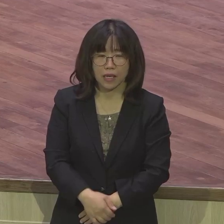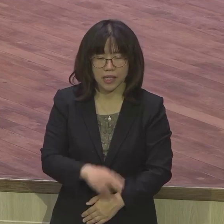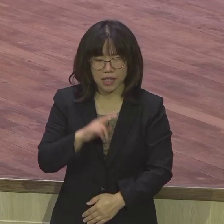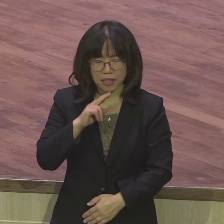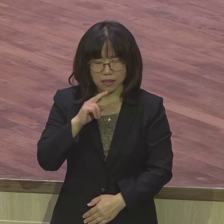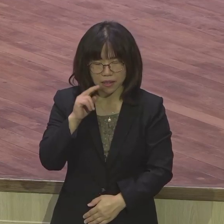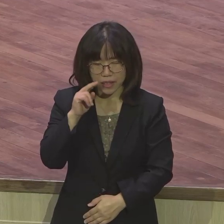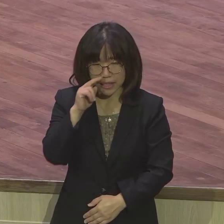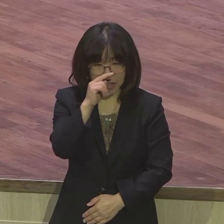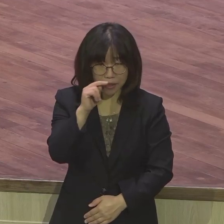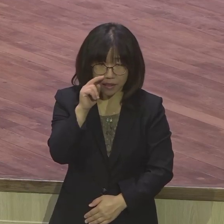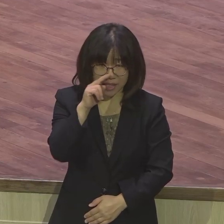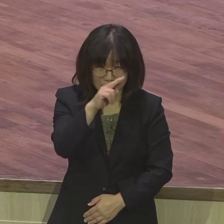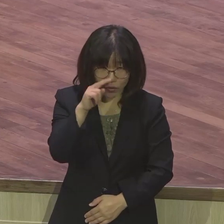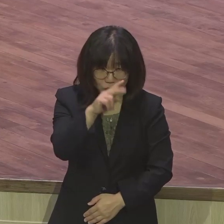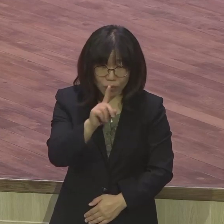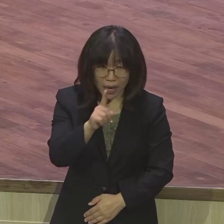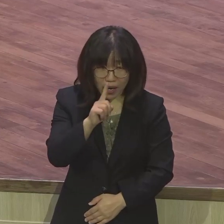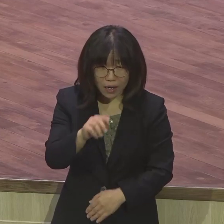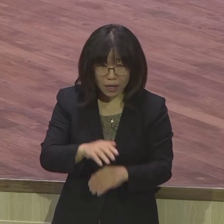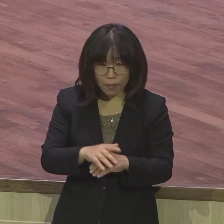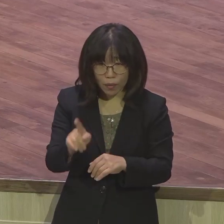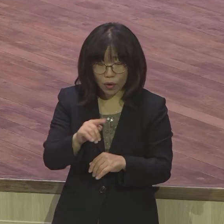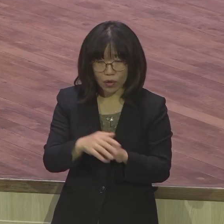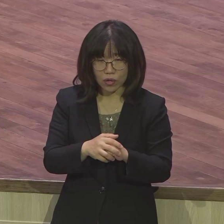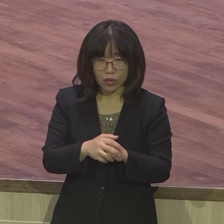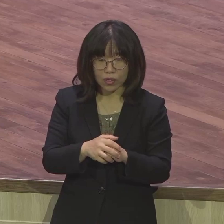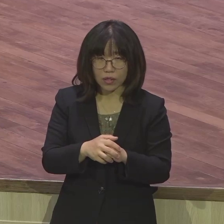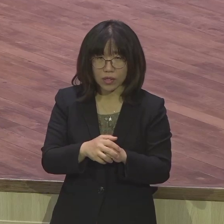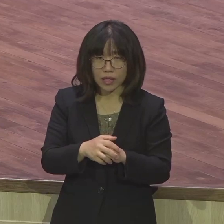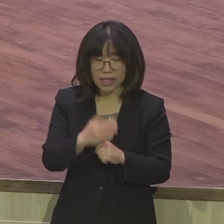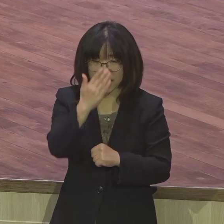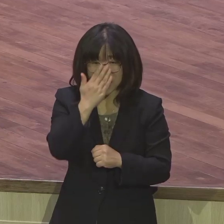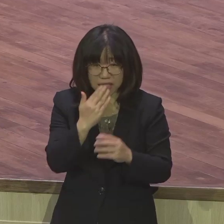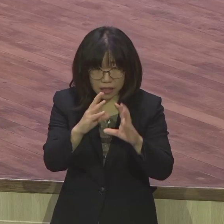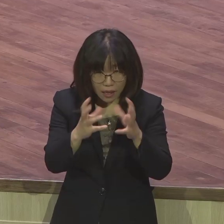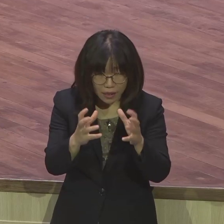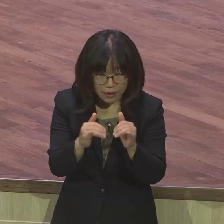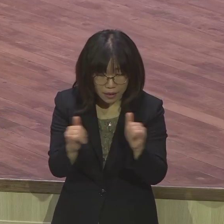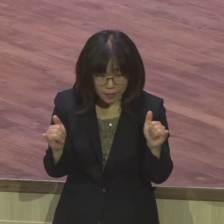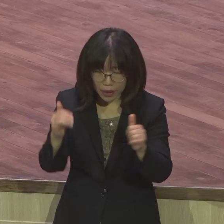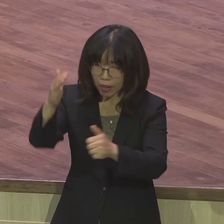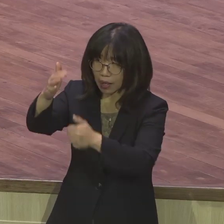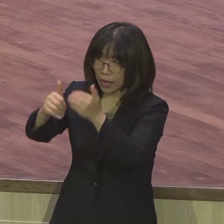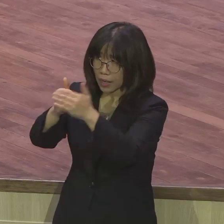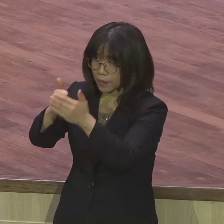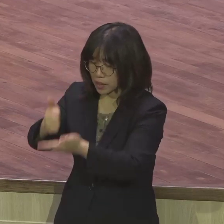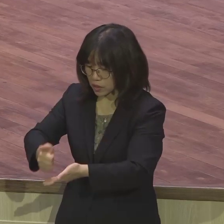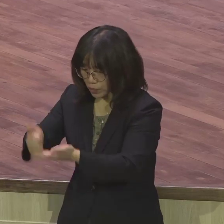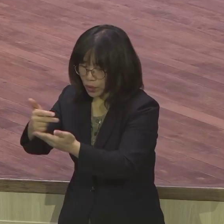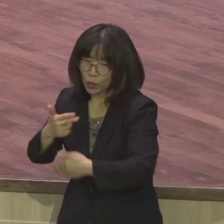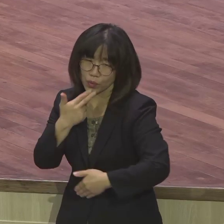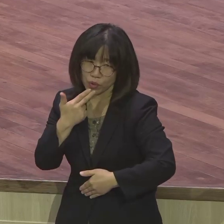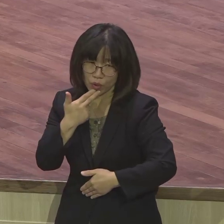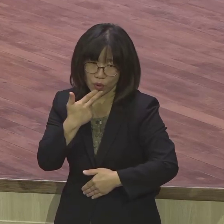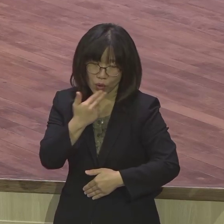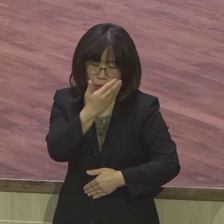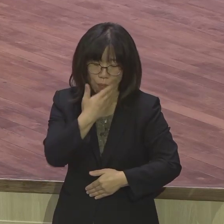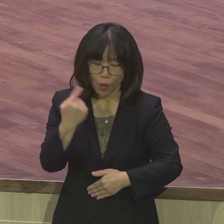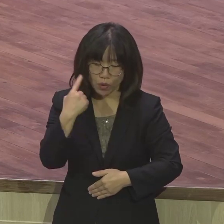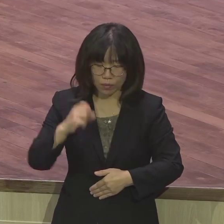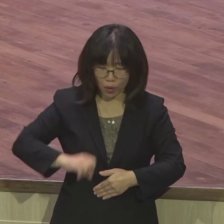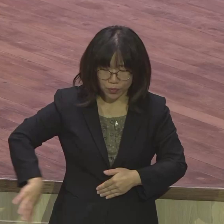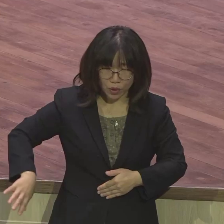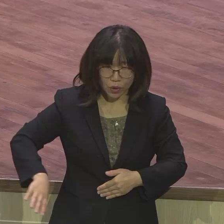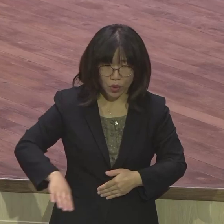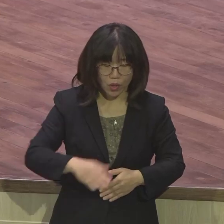질투하다. 이 말은 의분을 얘기하는 거거든요. 이스라엘이 왜 하나님만 섬기고 복음 가진 자가 복음을 안 누리고